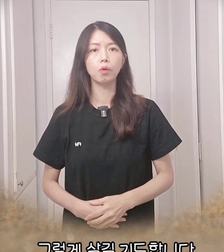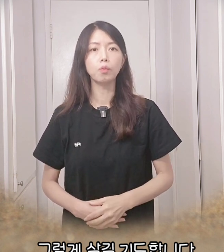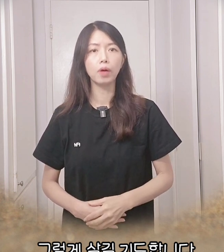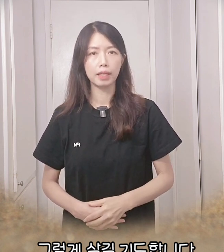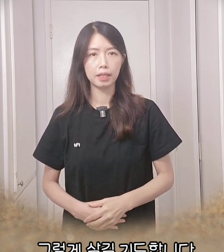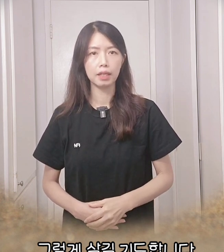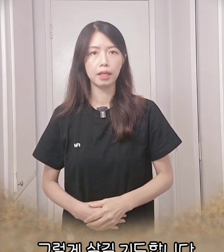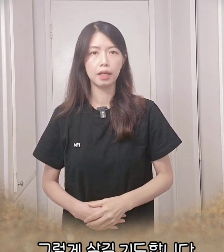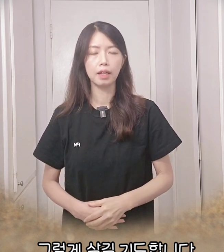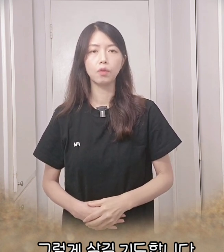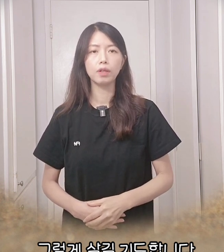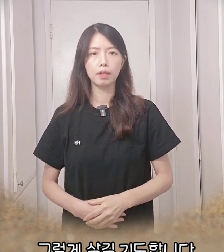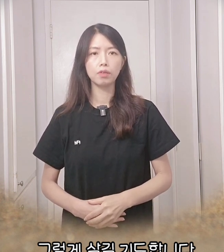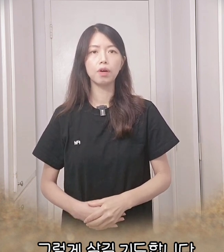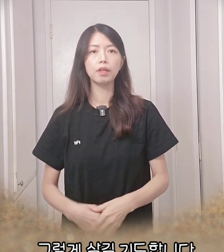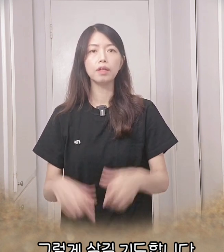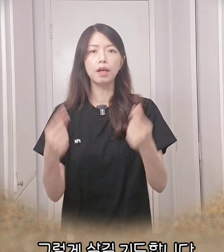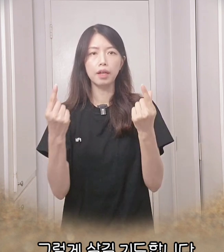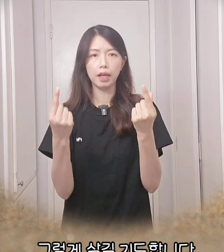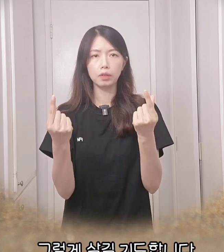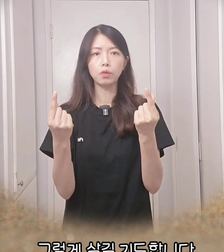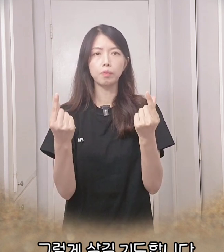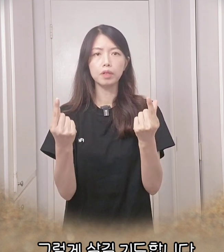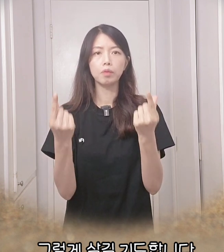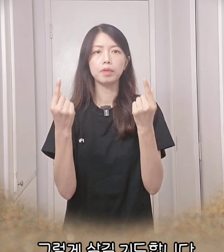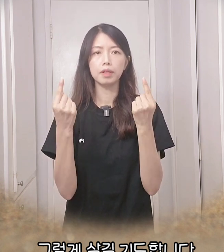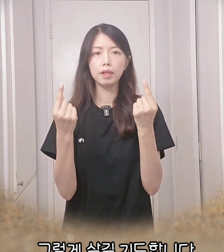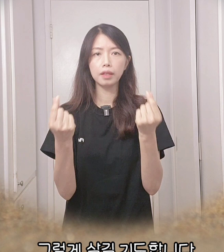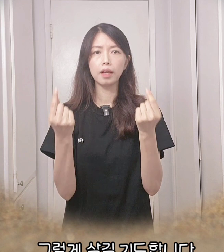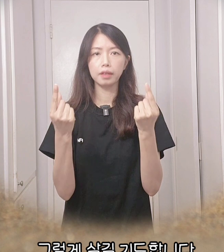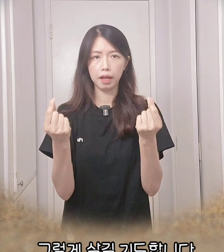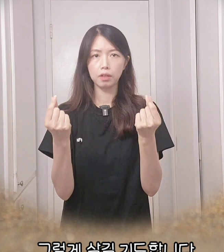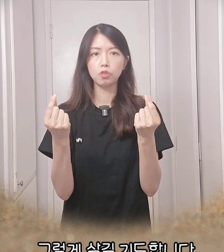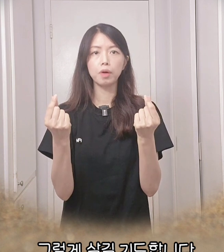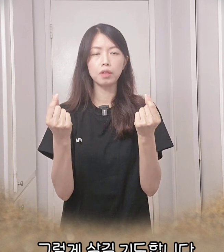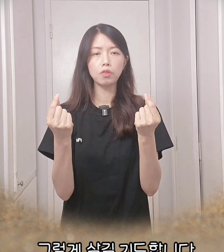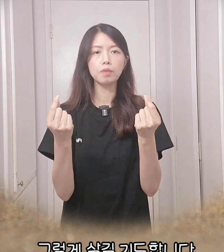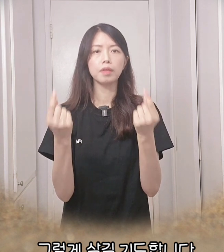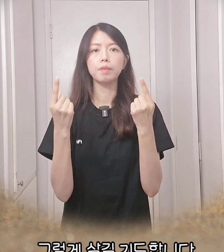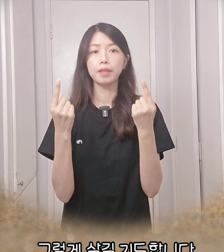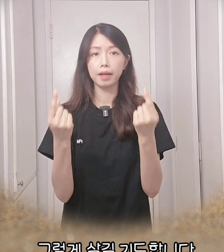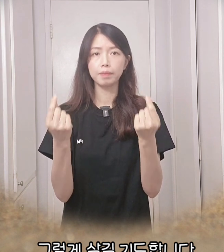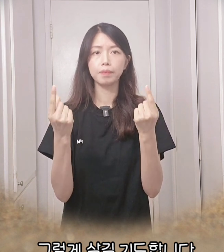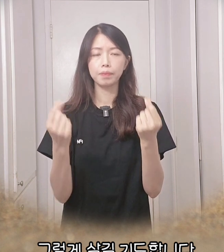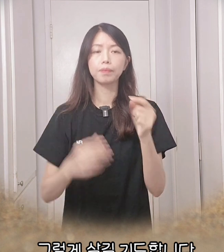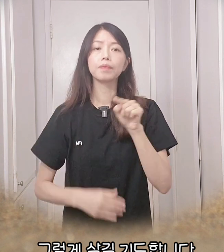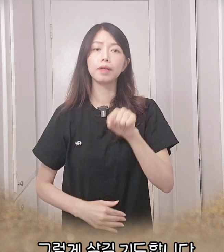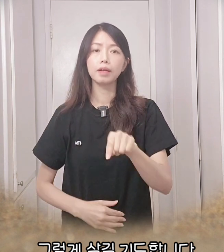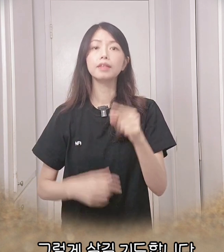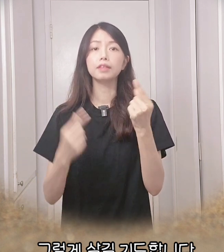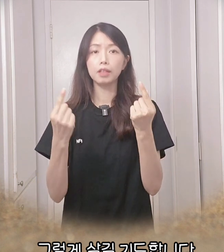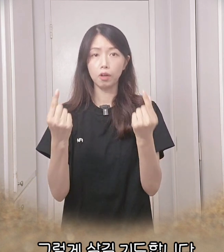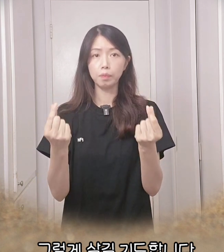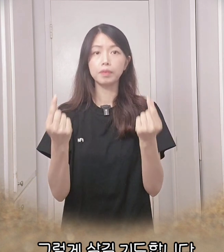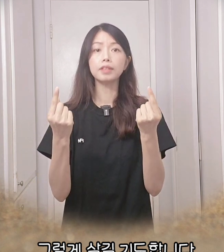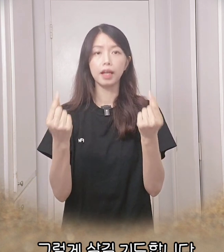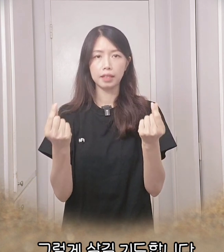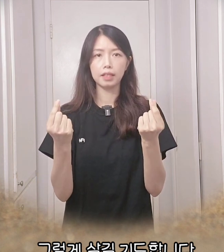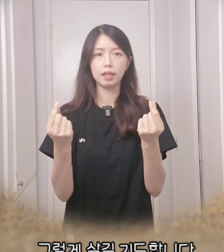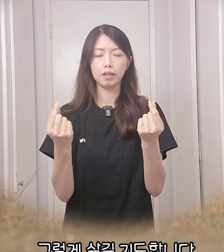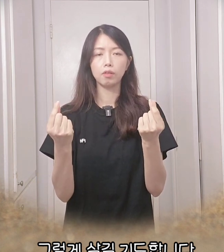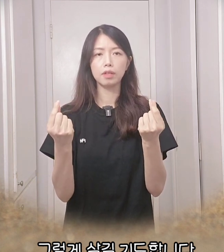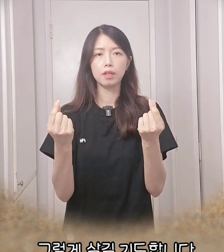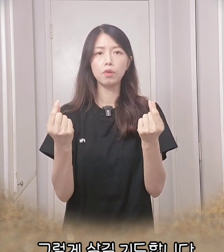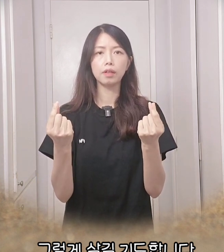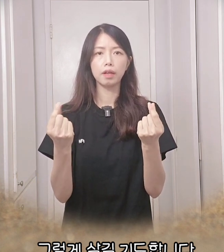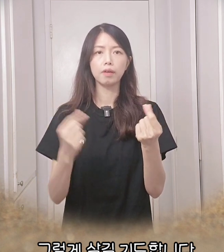그처럼, 모모같이 라고 하는 뜻의 수어는 양손 엄지검지를 탁탁 2번 쳐주시면 됩니다. 그처럼,